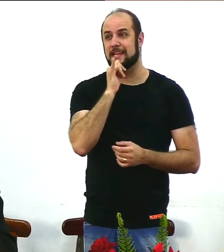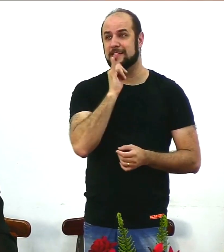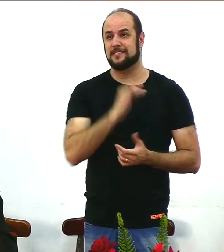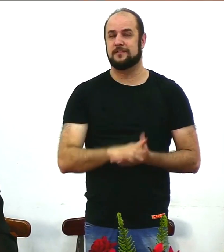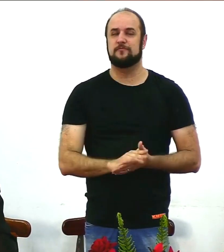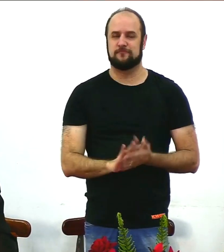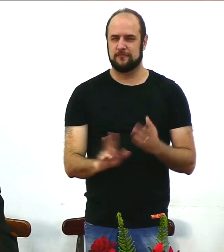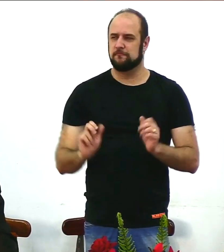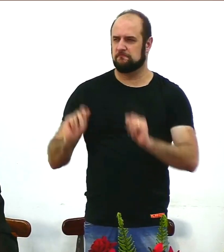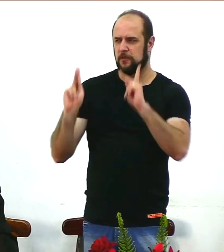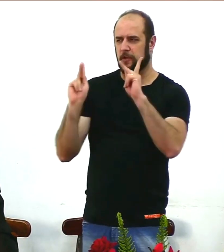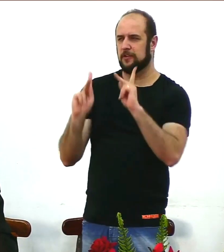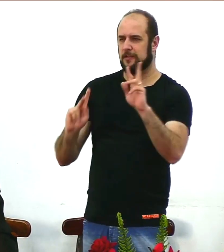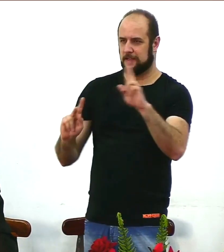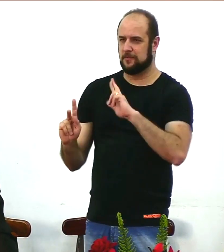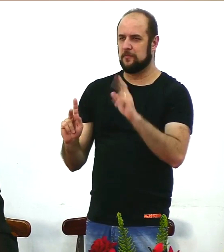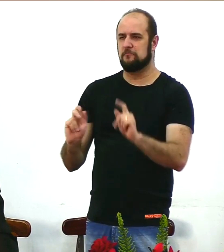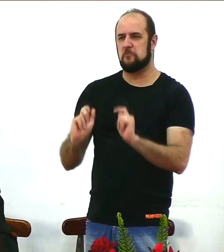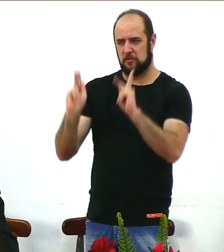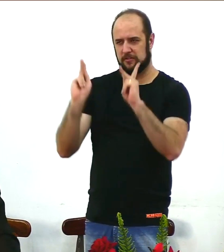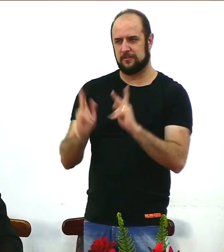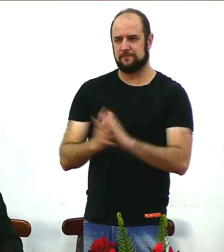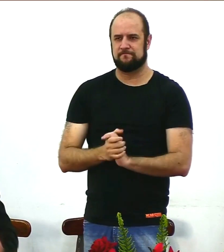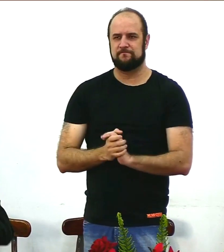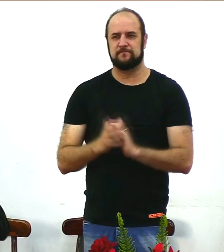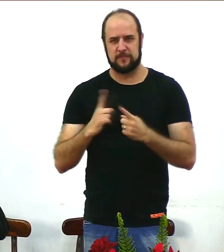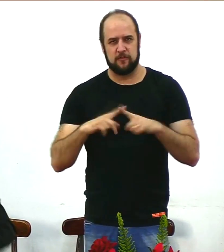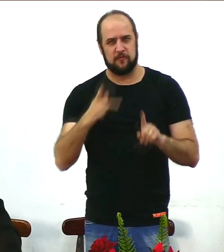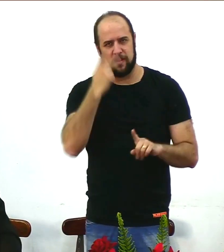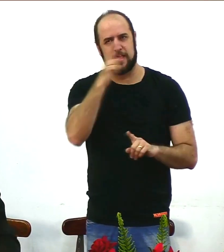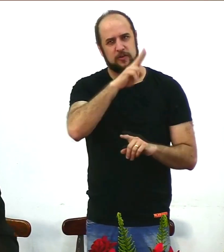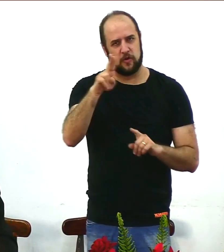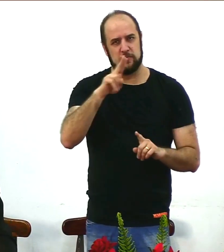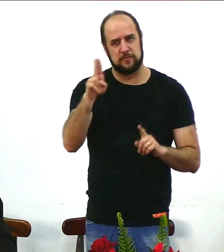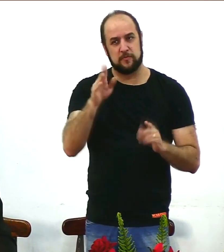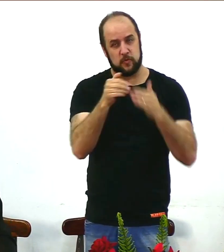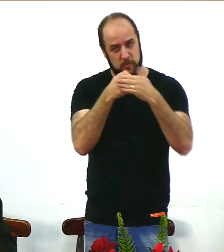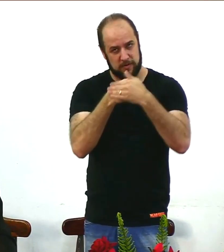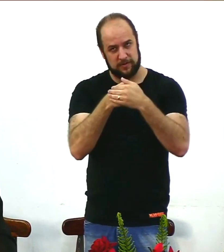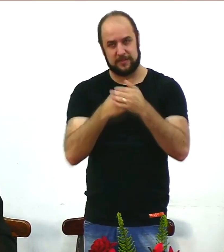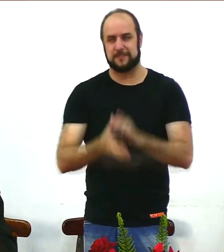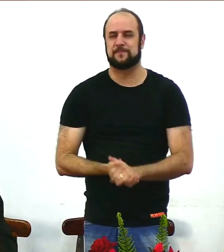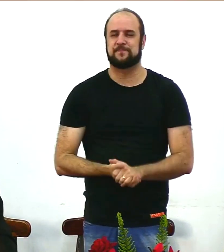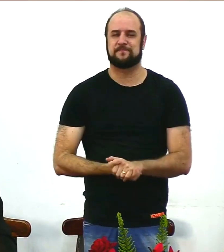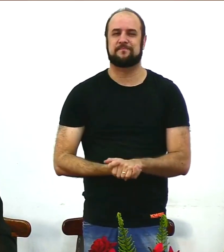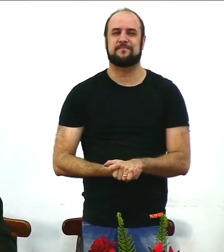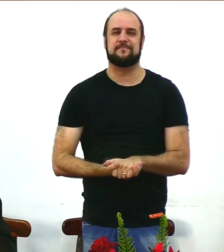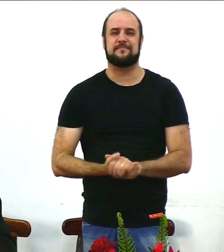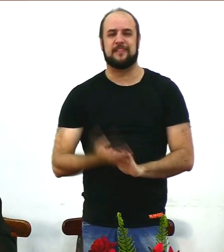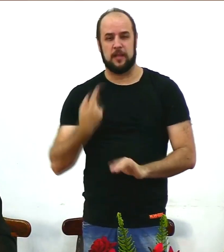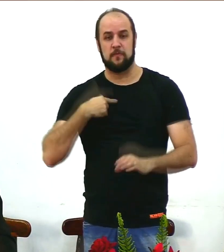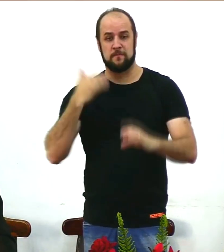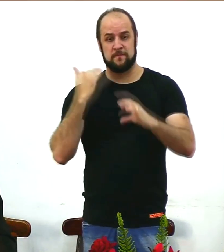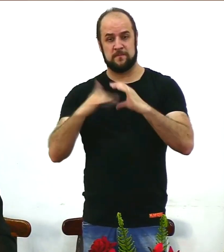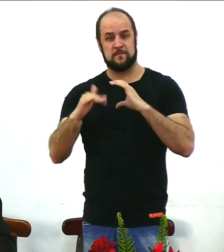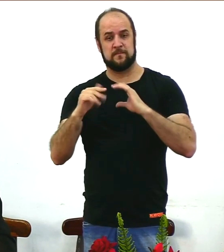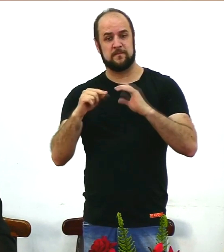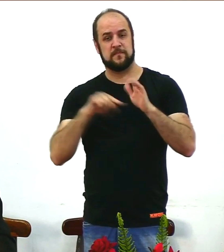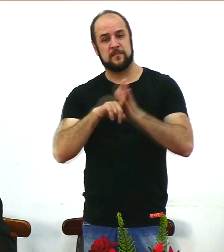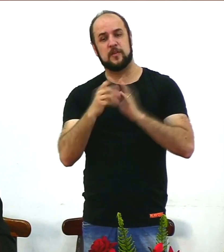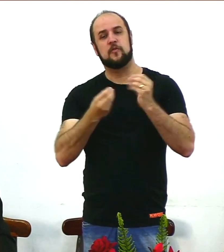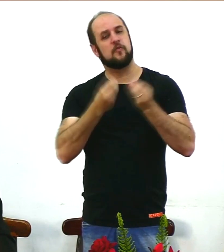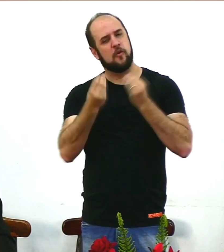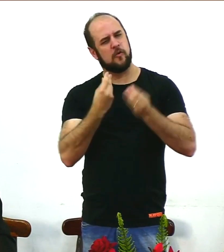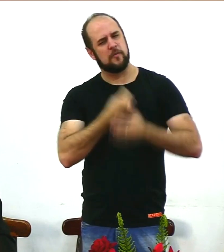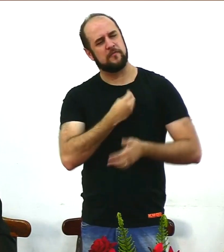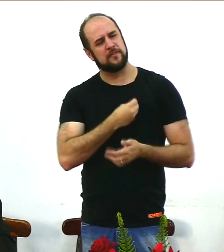pessoa, um amigo de longa data. Eu conheço a sua caminhada, vou preservar o seu nome, porque